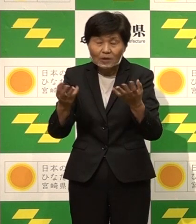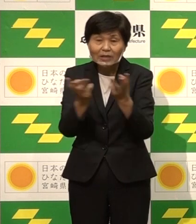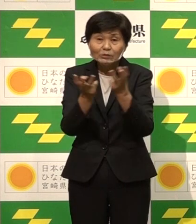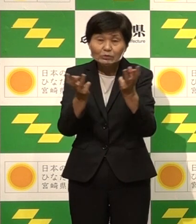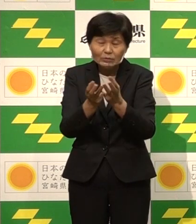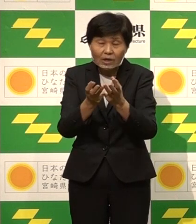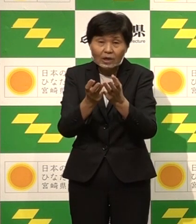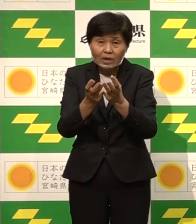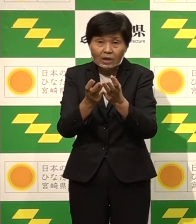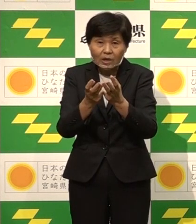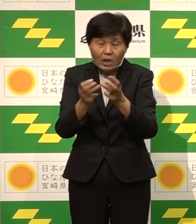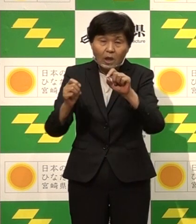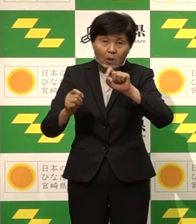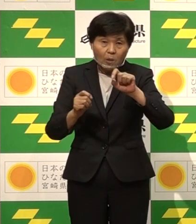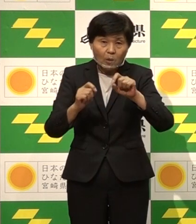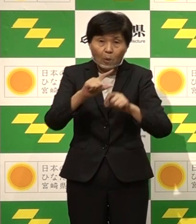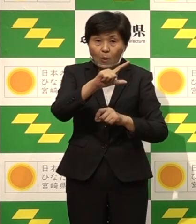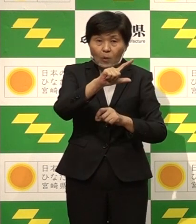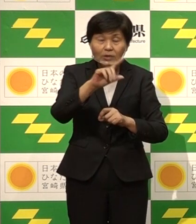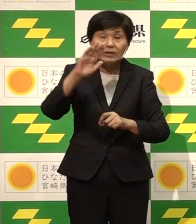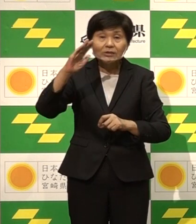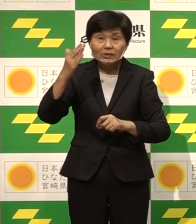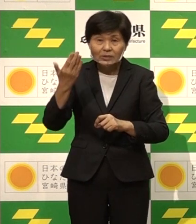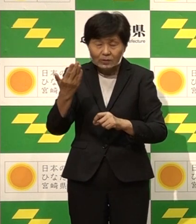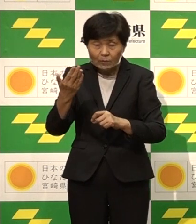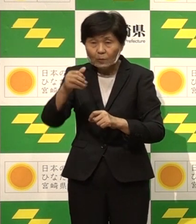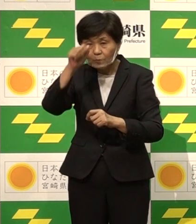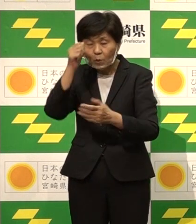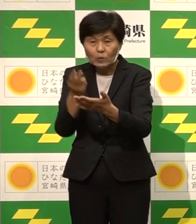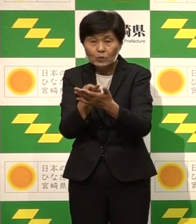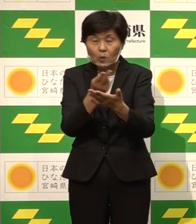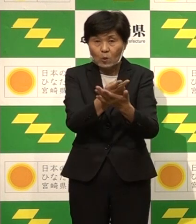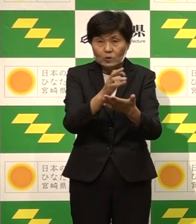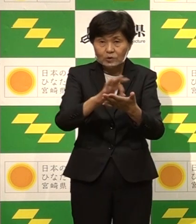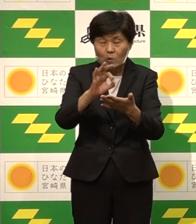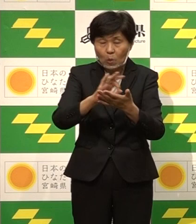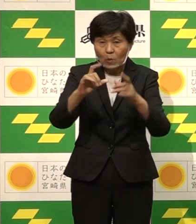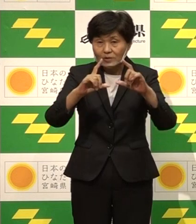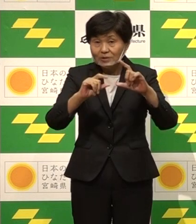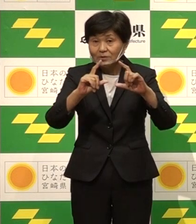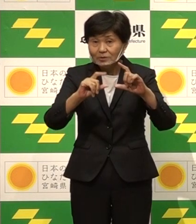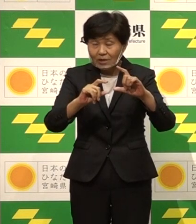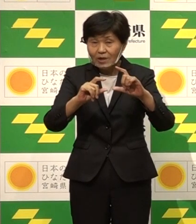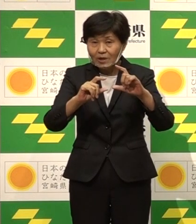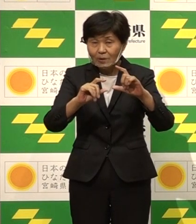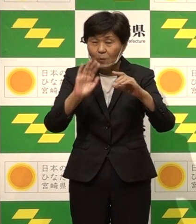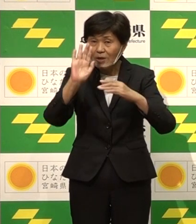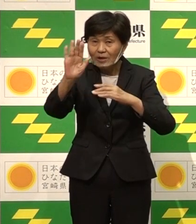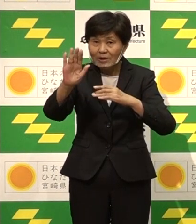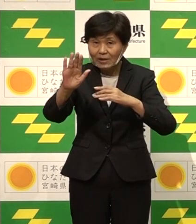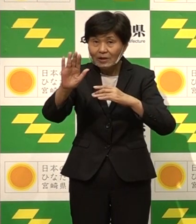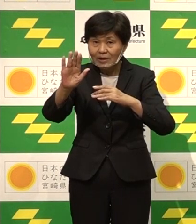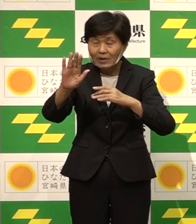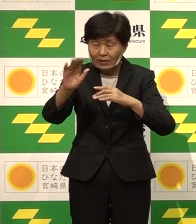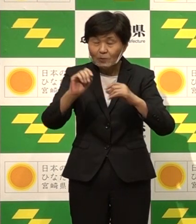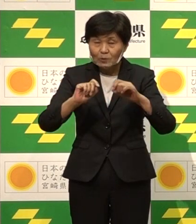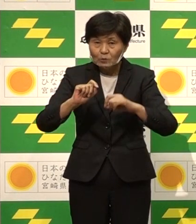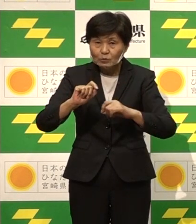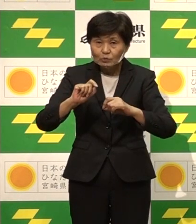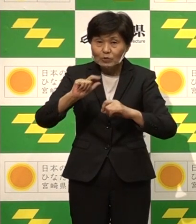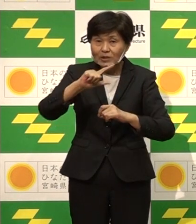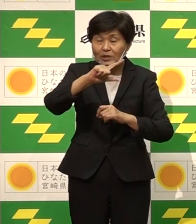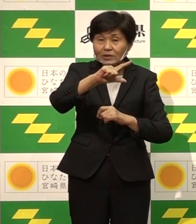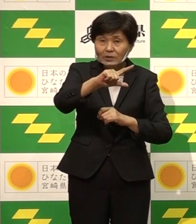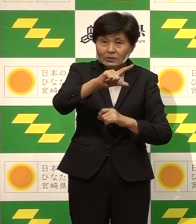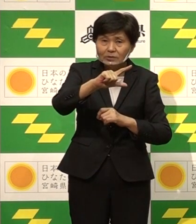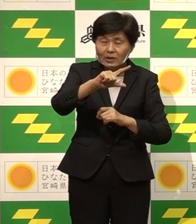止めている、それは病床使用率のところでしっかり我々が今後どの程度リスクがあるかというところを見極めて判断をし